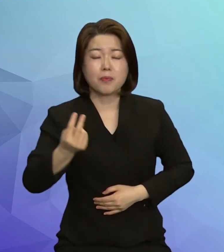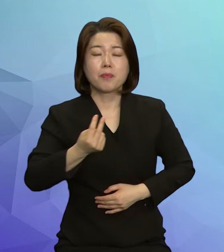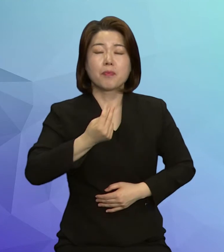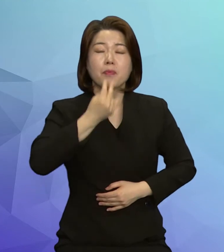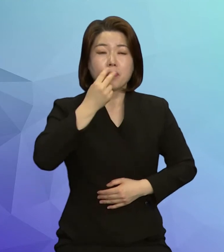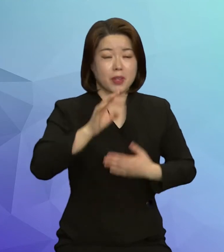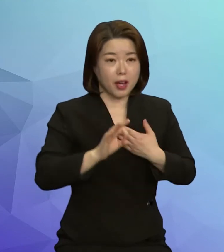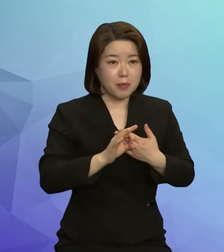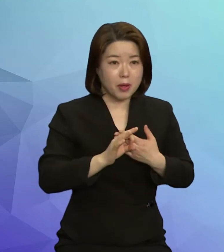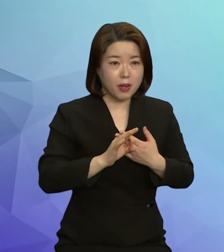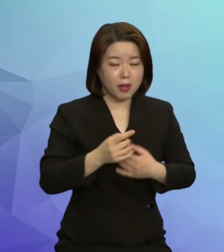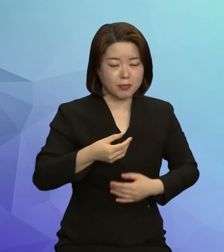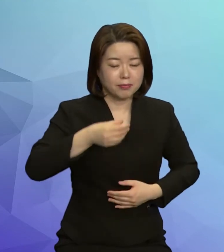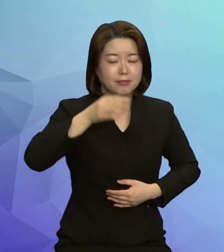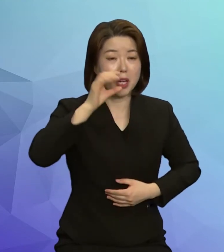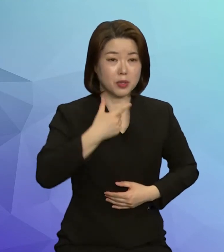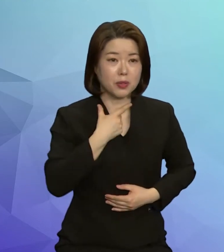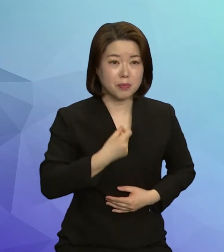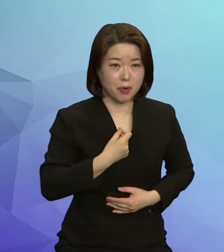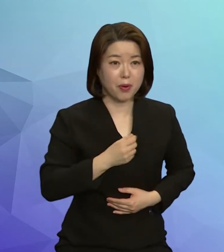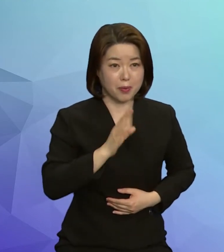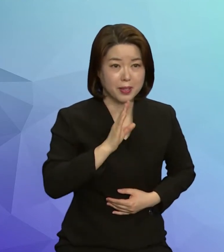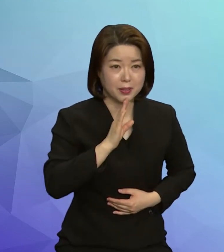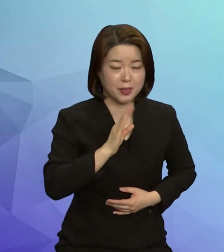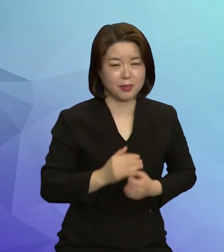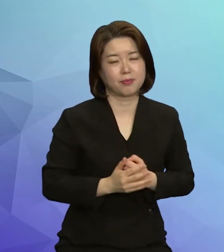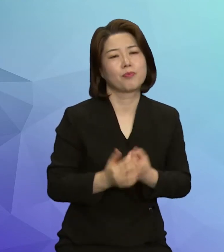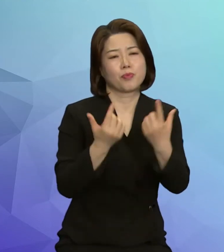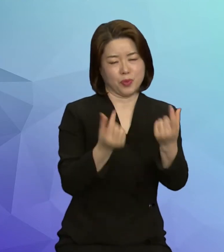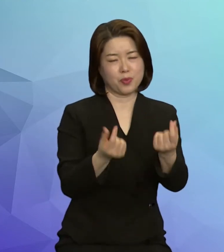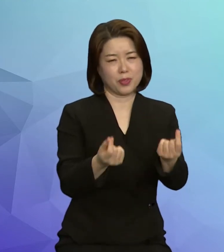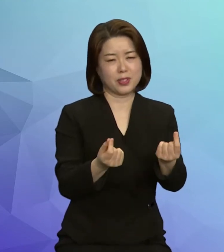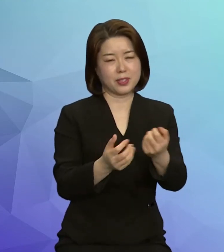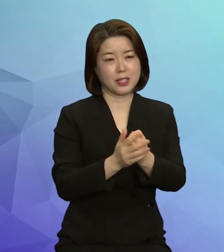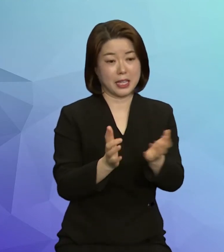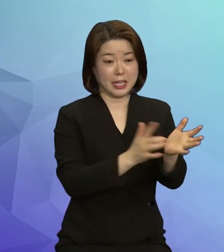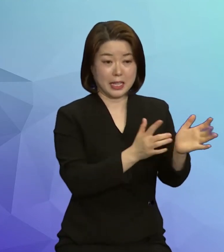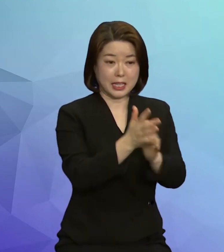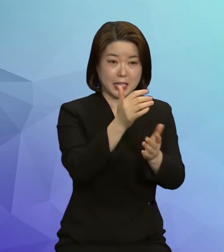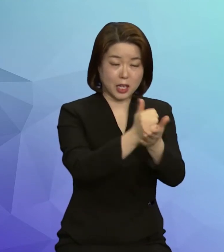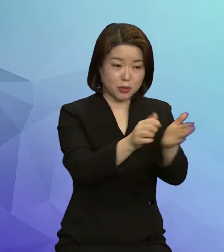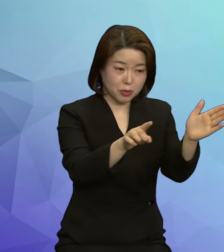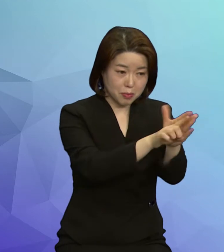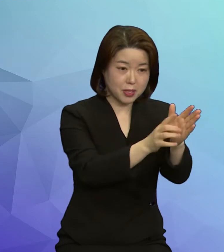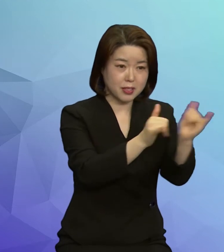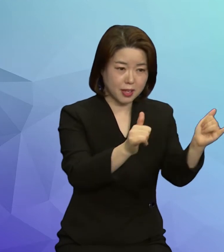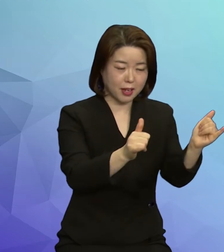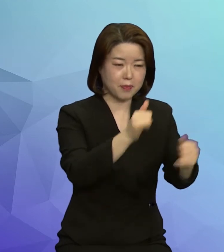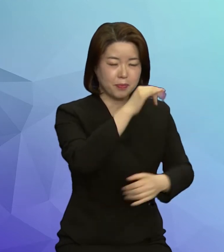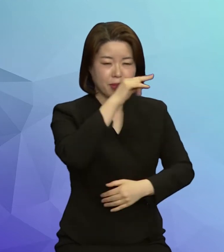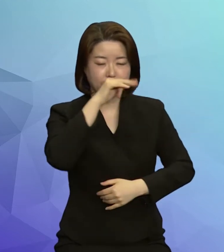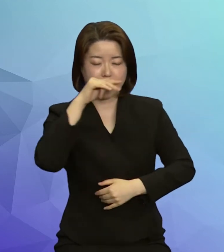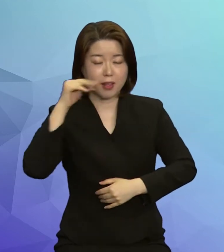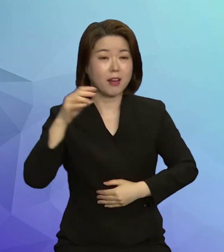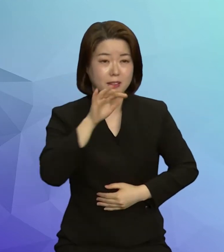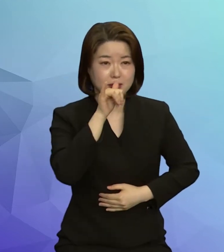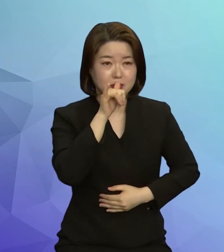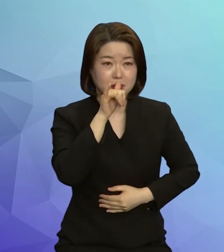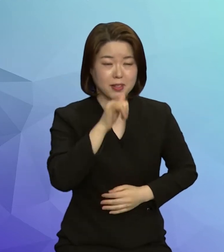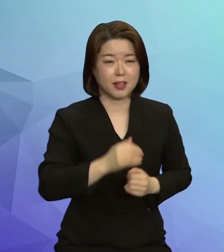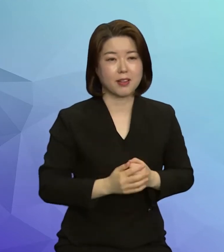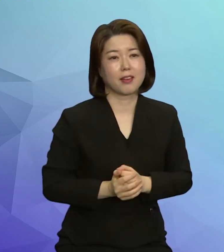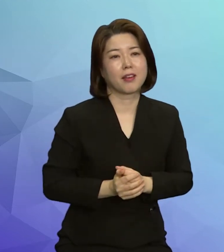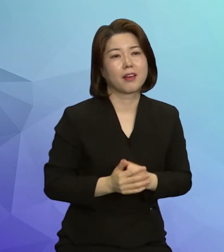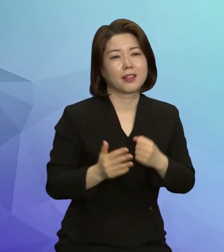향을 맡으면 커피를 마시고 싶지요. 그죠? 똑같이 예수 믿는 사람에게는 향기가 나게 돼